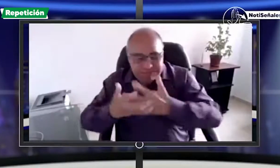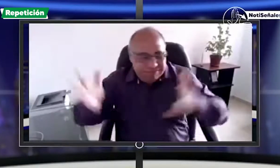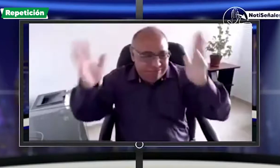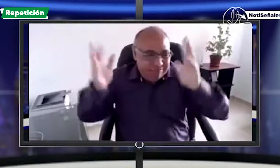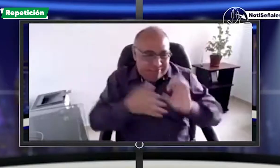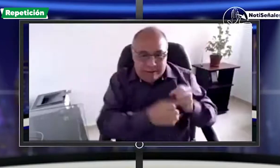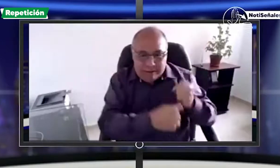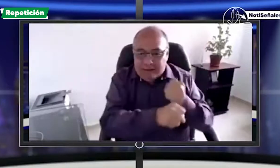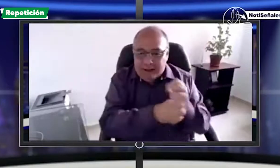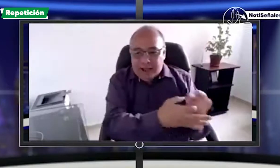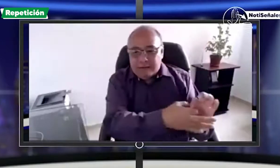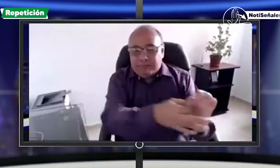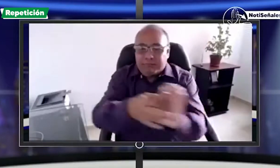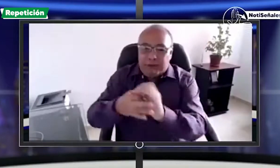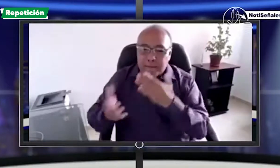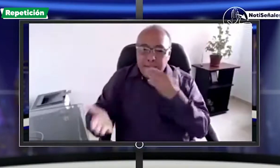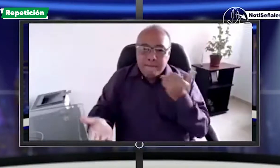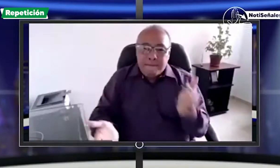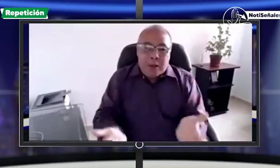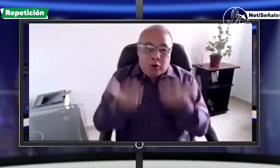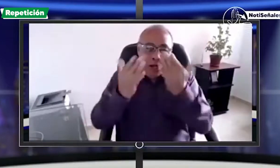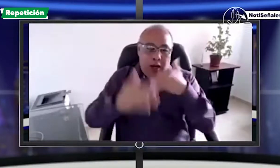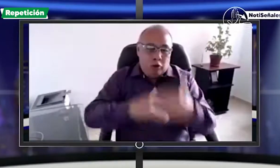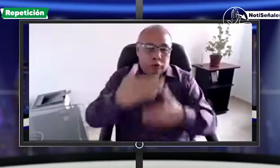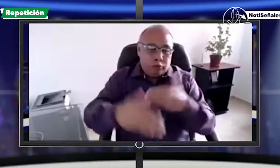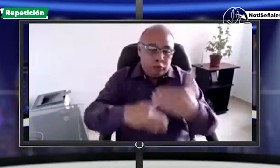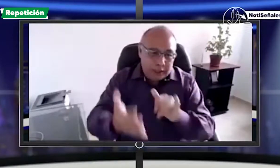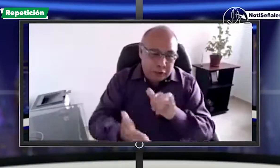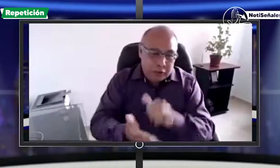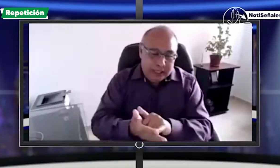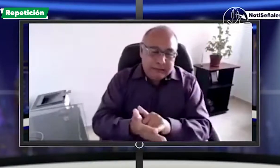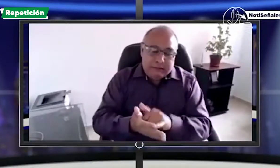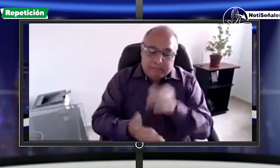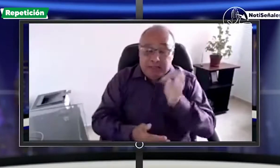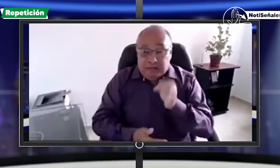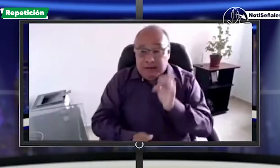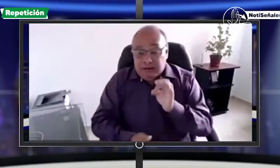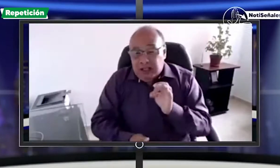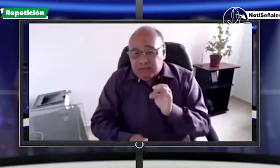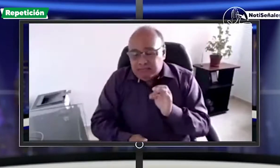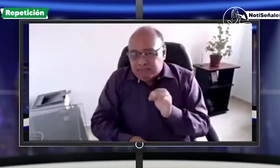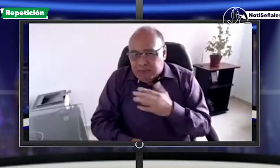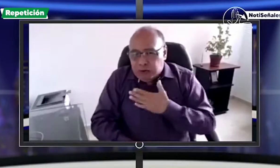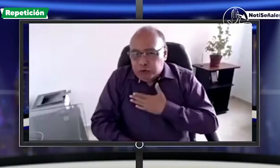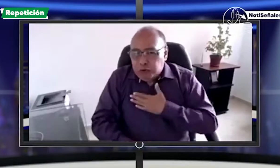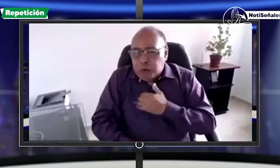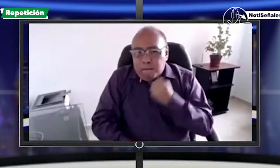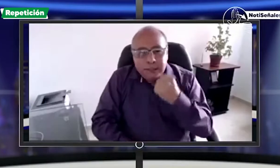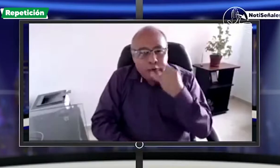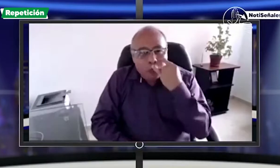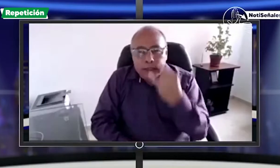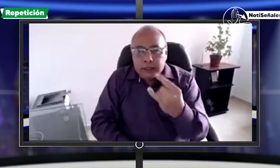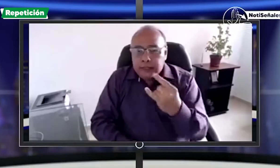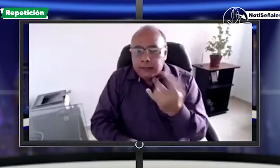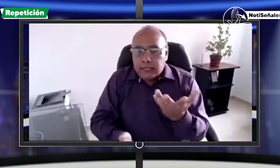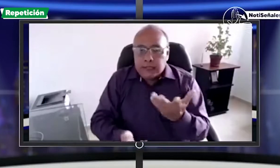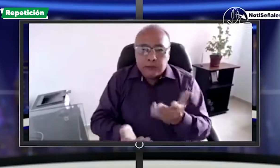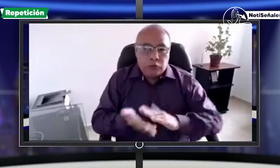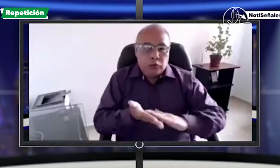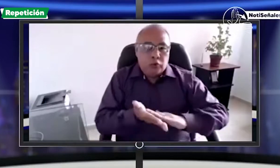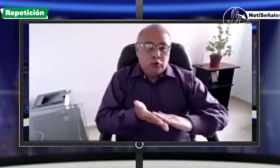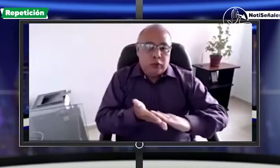procesos de incidencia de capacitación lo que necesiten de parte nuestra porque lo que buscamos es mejorar esta situación y la